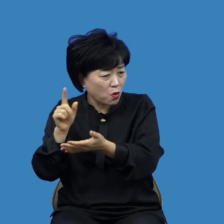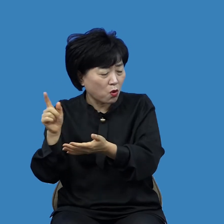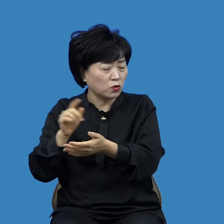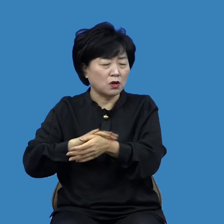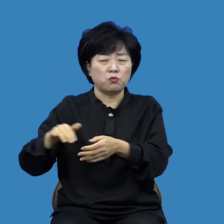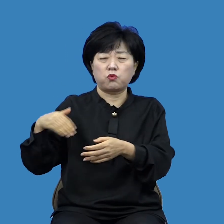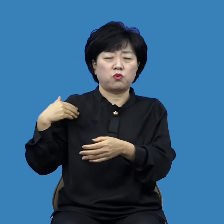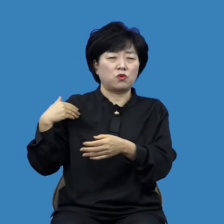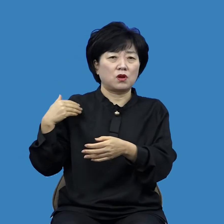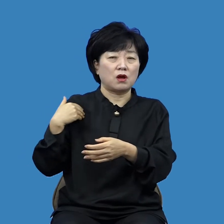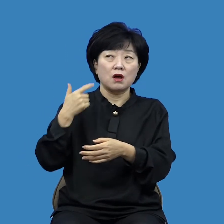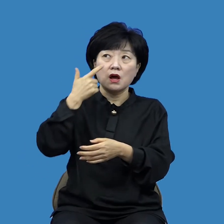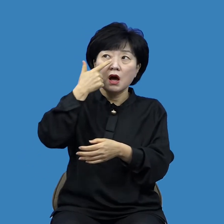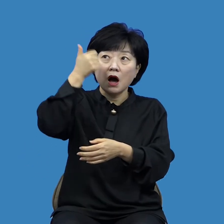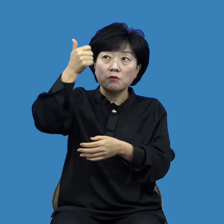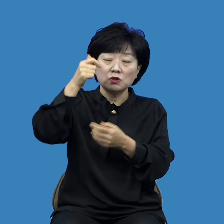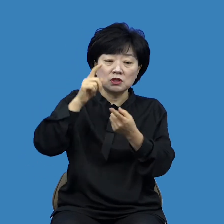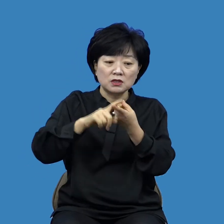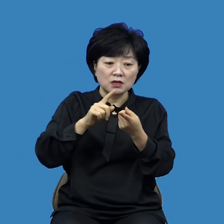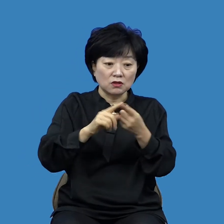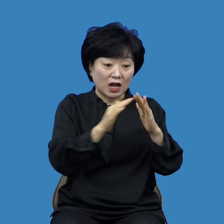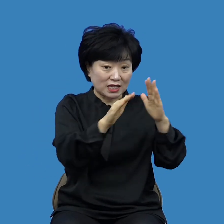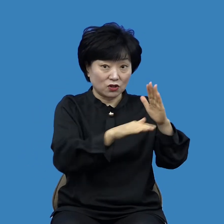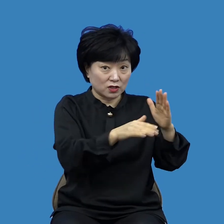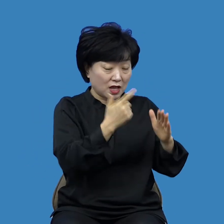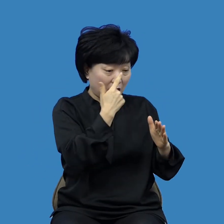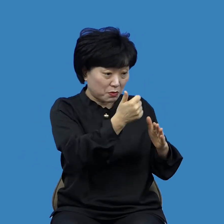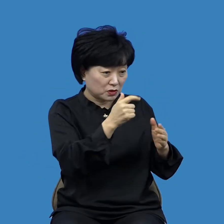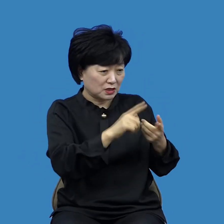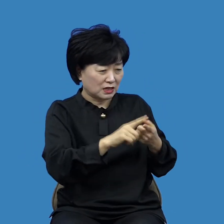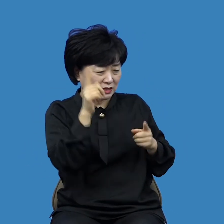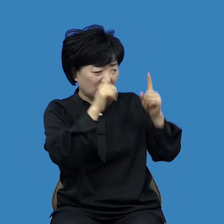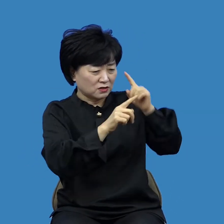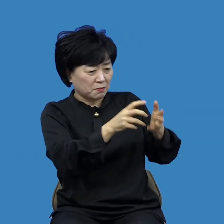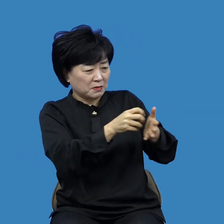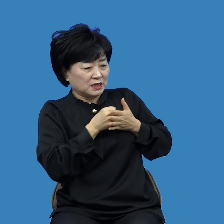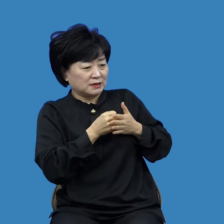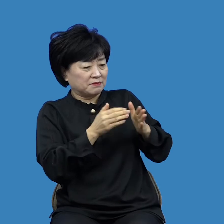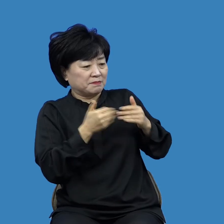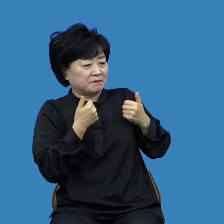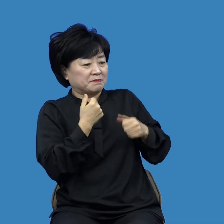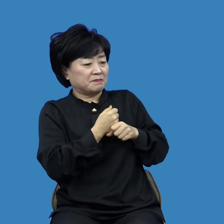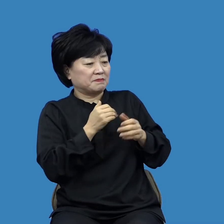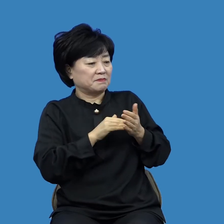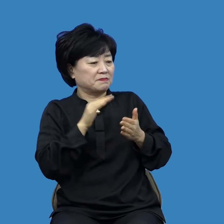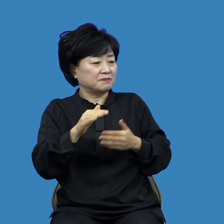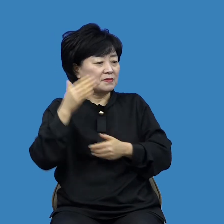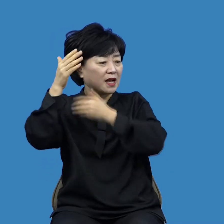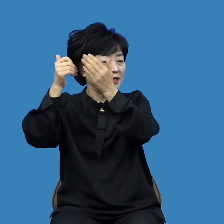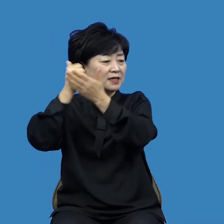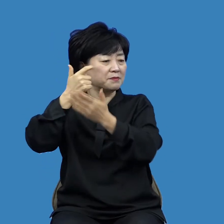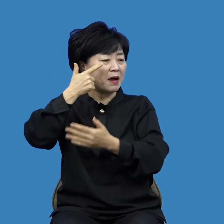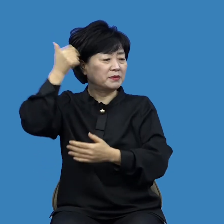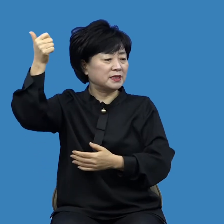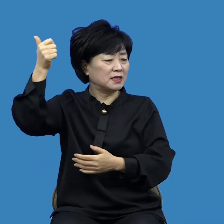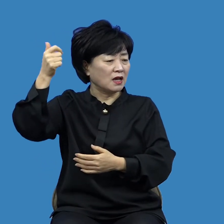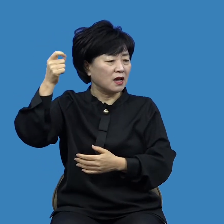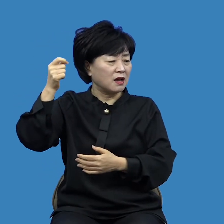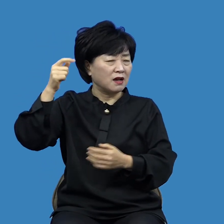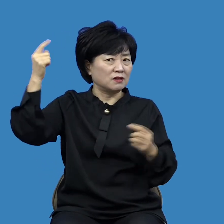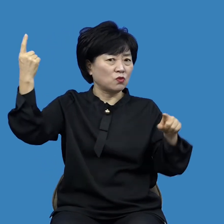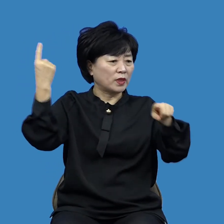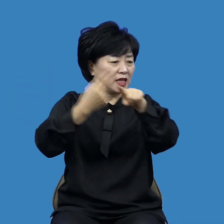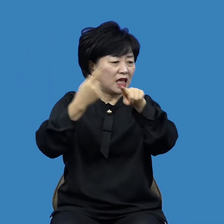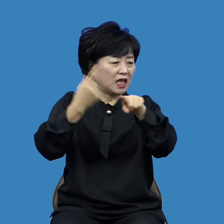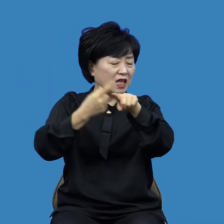통해서 권위에 대한 상처를 받았어. 그러면 어떻게 돼요? 나중에 하나님 아버지라고 하는 말을 이해할 때 이 권위에 대한 상처 때문에 도무지